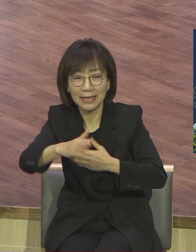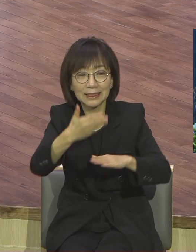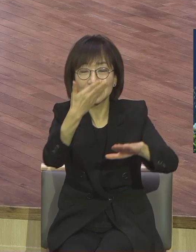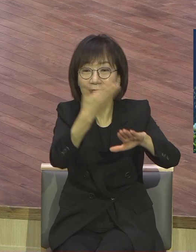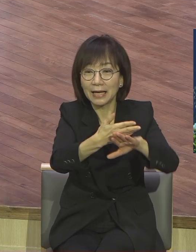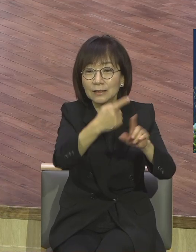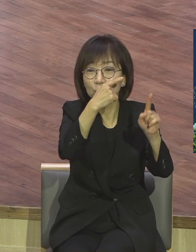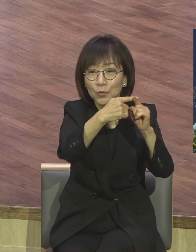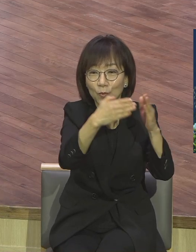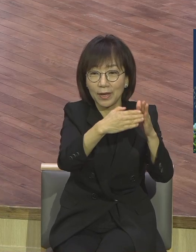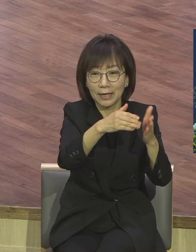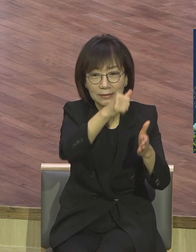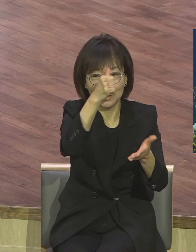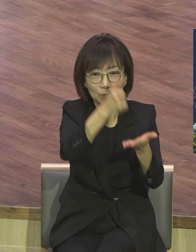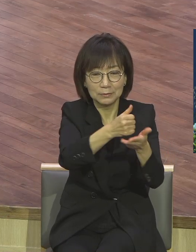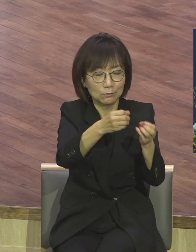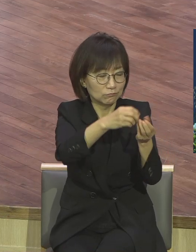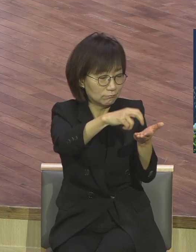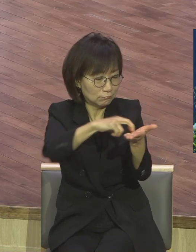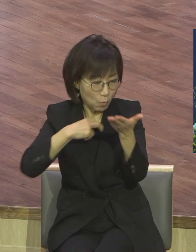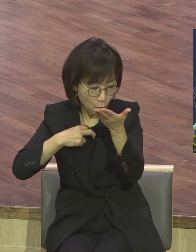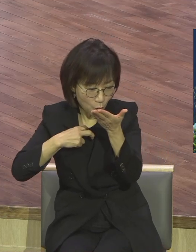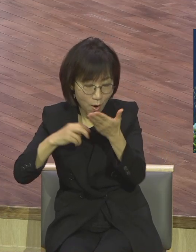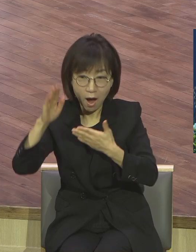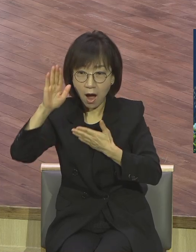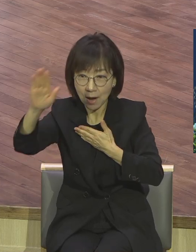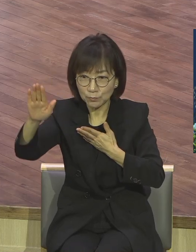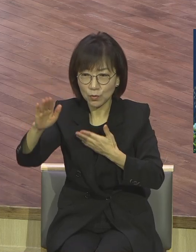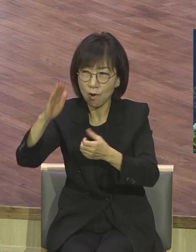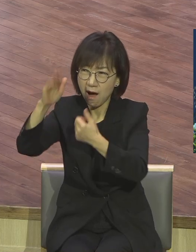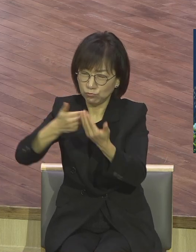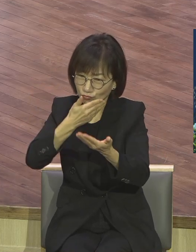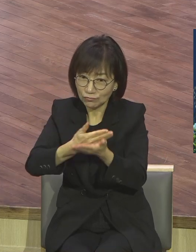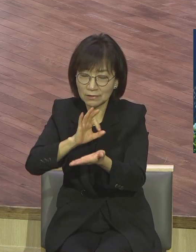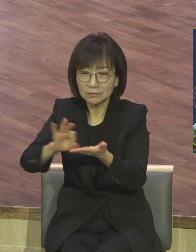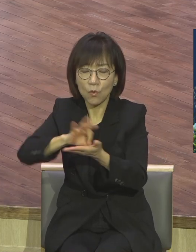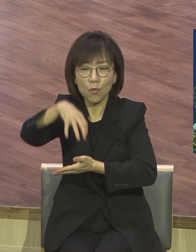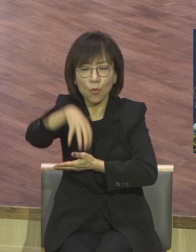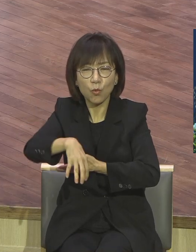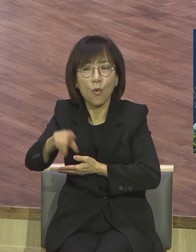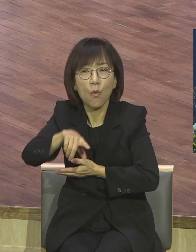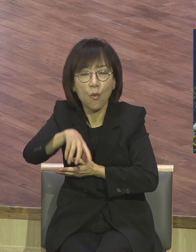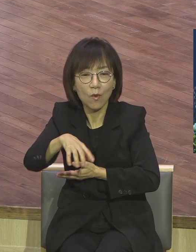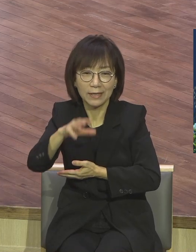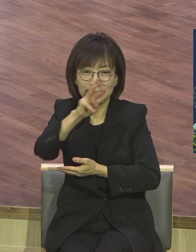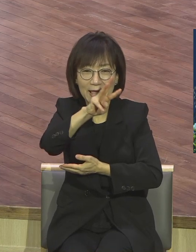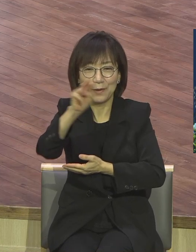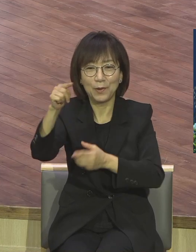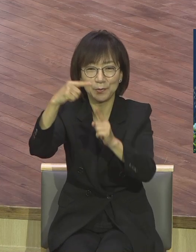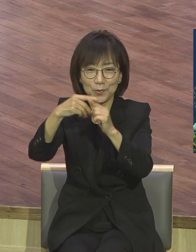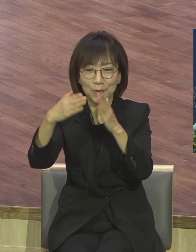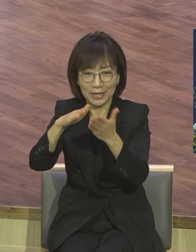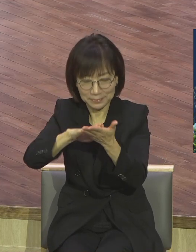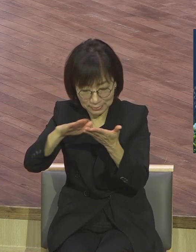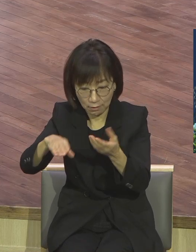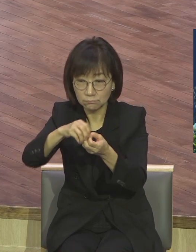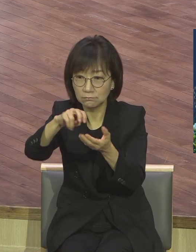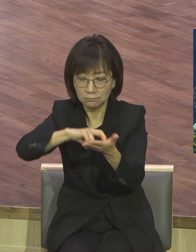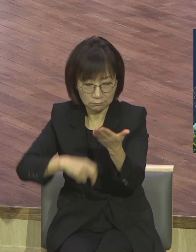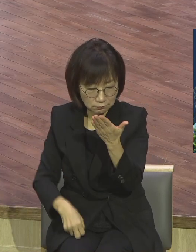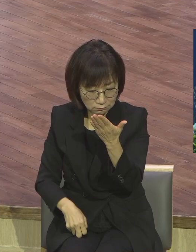왜냐, 확실한 성경적 전도와 선교 모든 이 스케줄과 모든